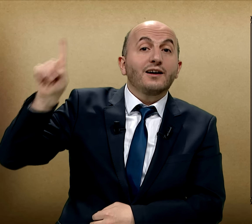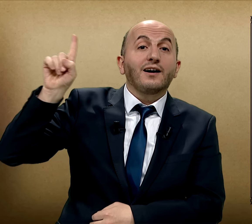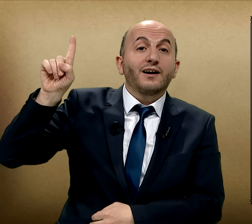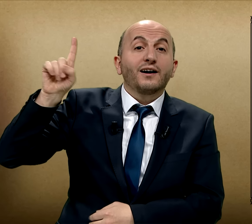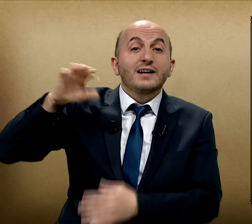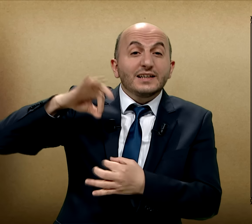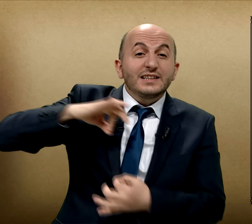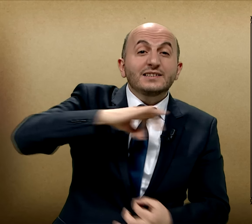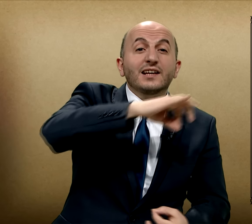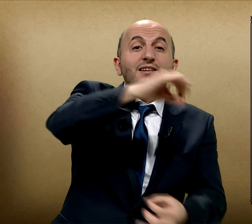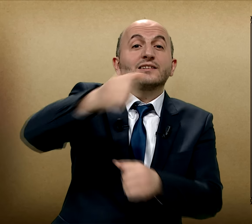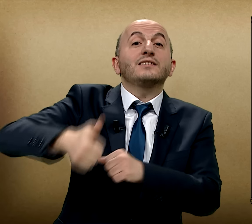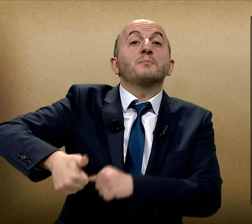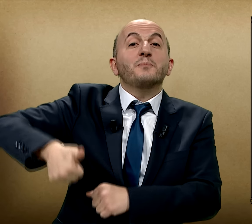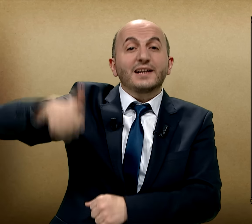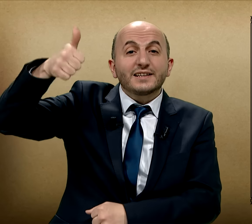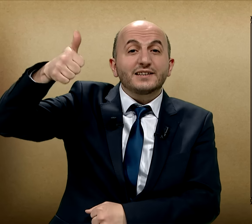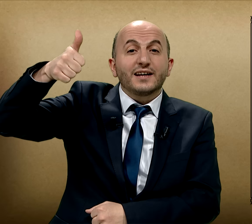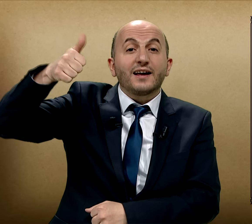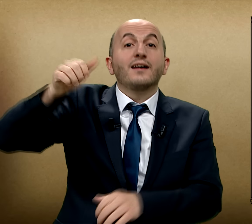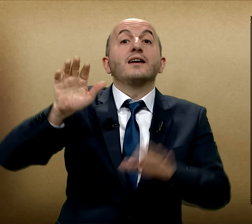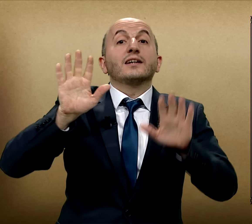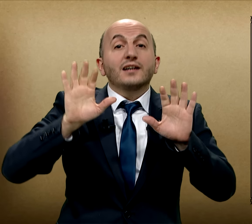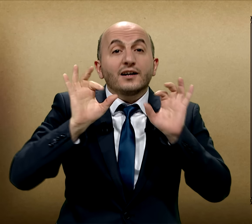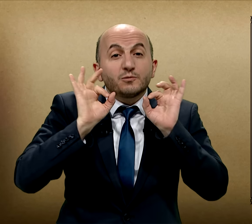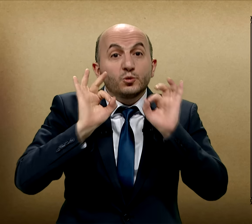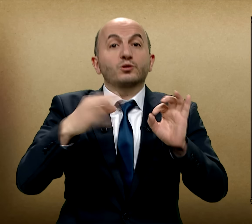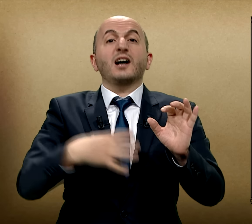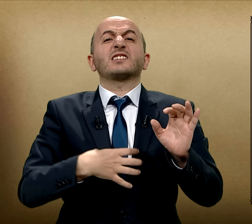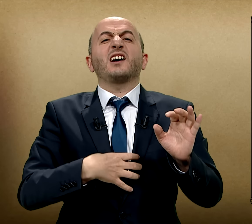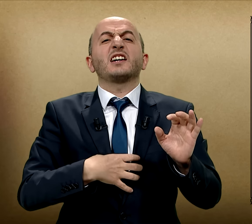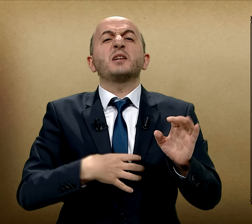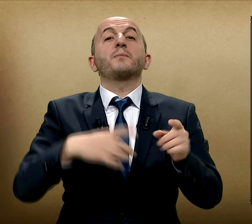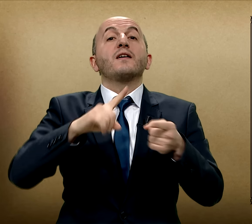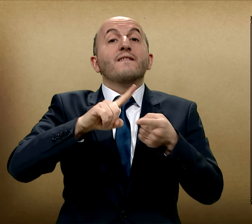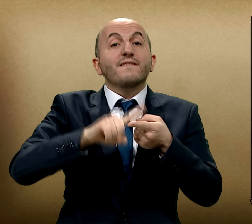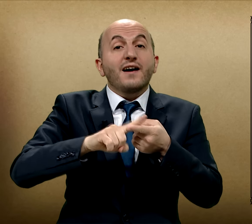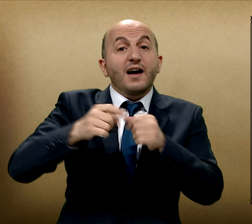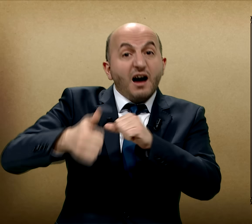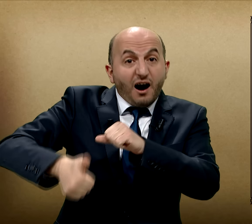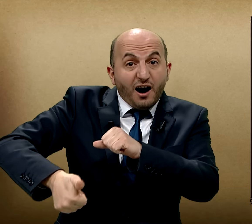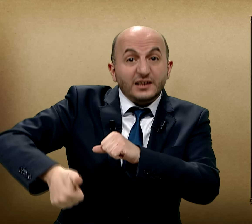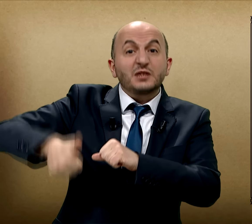Allah'a, insanların melikine yani mutlak sahip ve